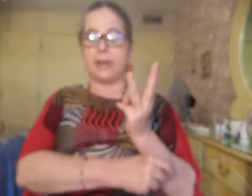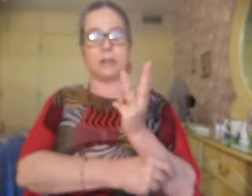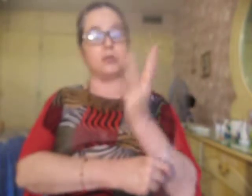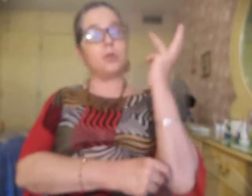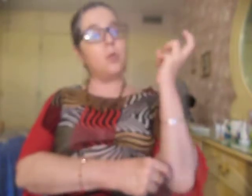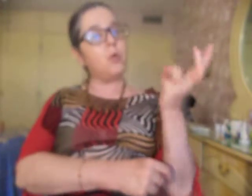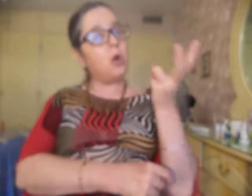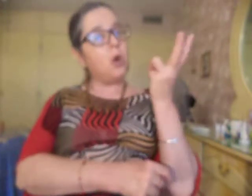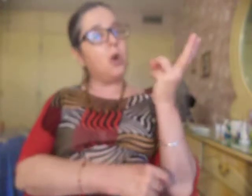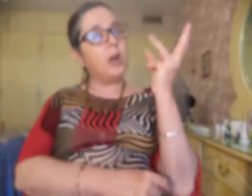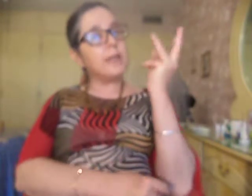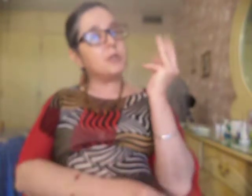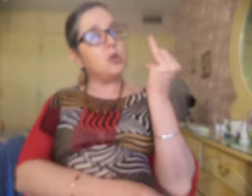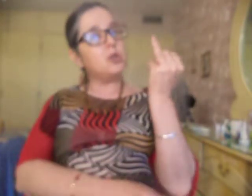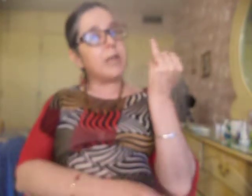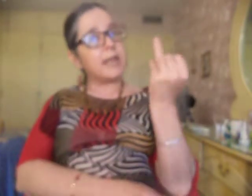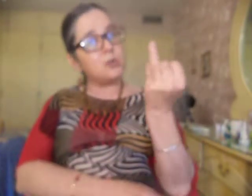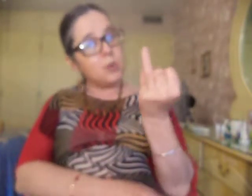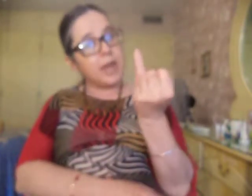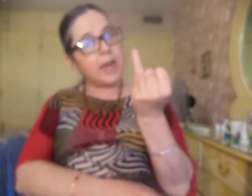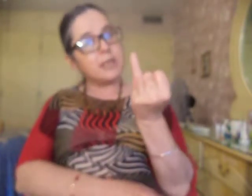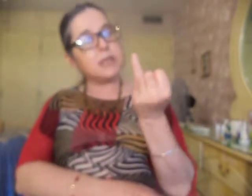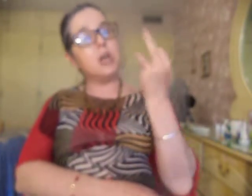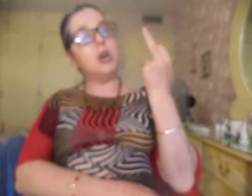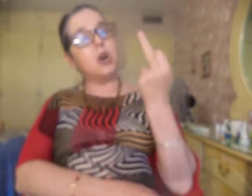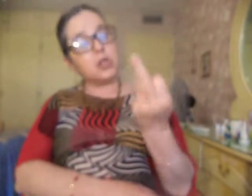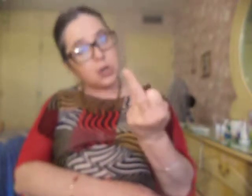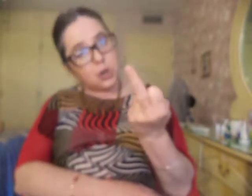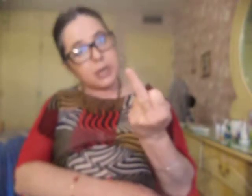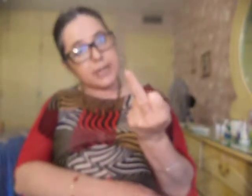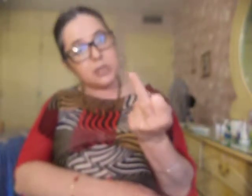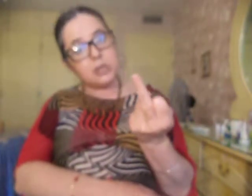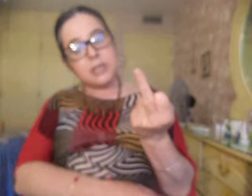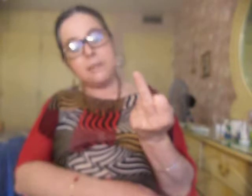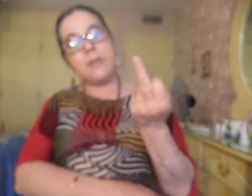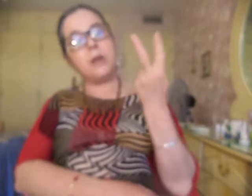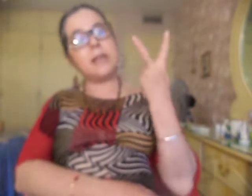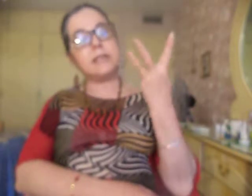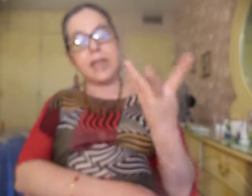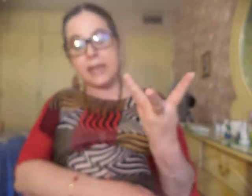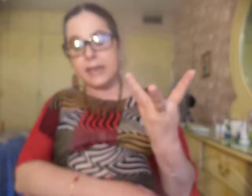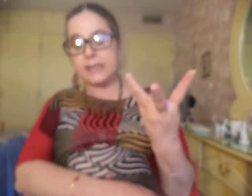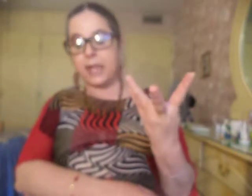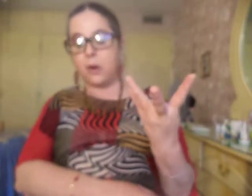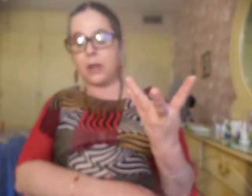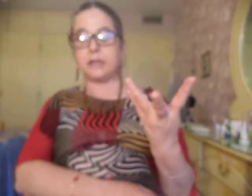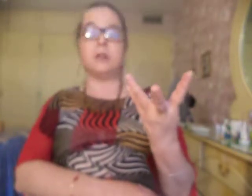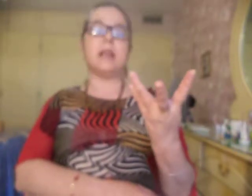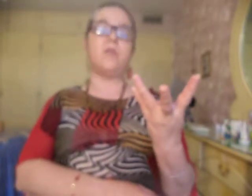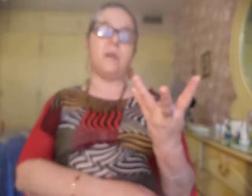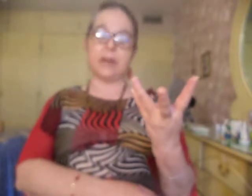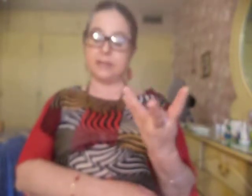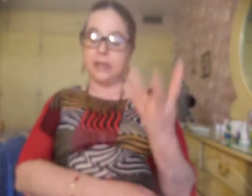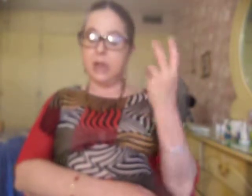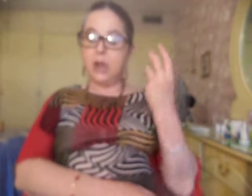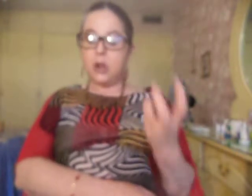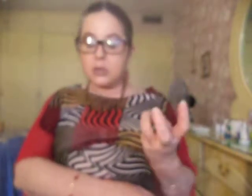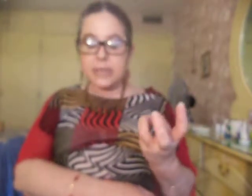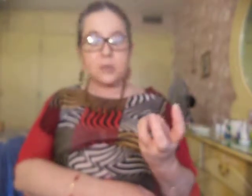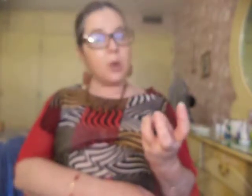carbohidratos. Uno, que son los azúcares, otro, que son los almidones, y el tercero, que son las fibras. Los